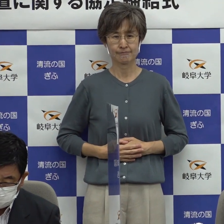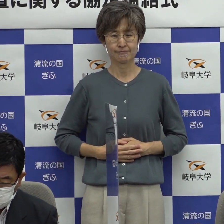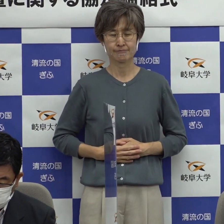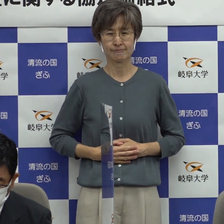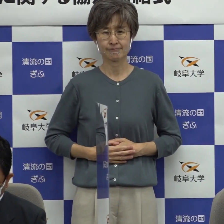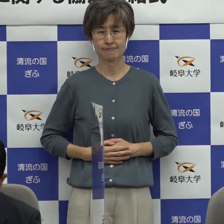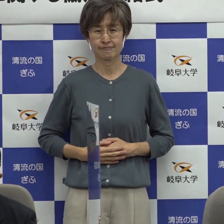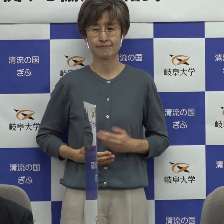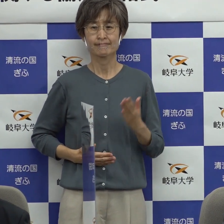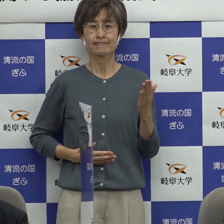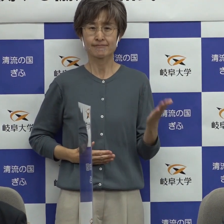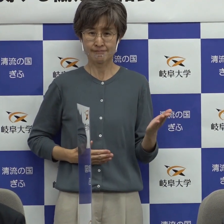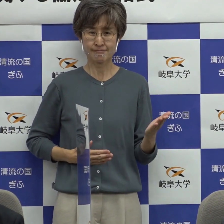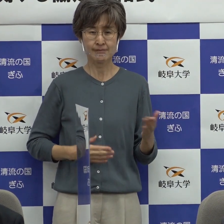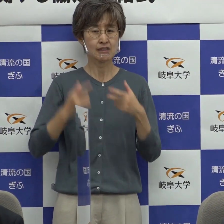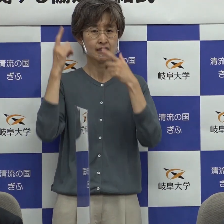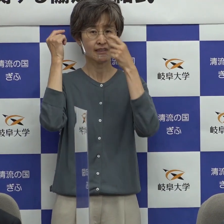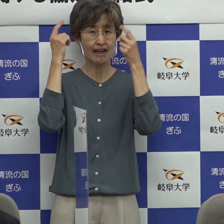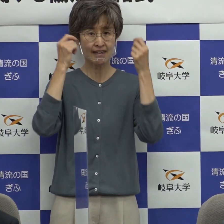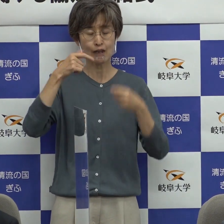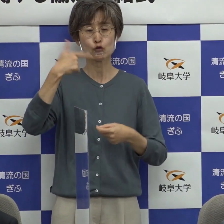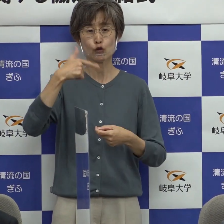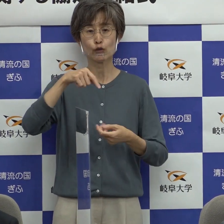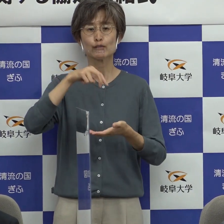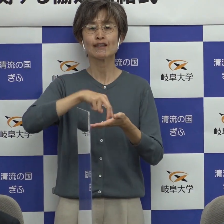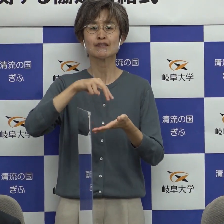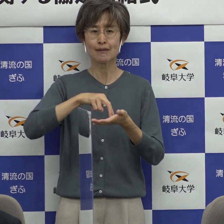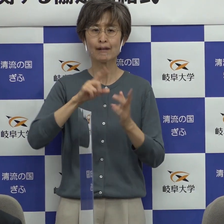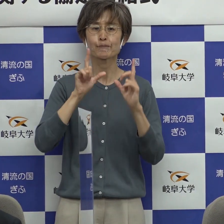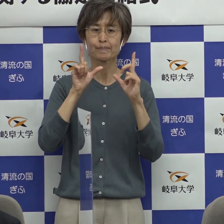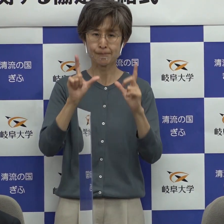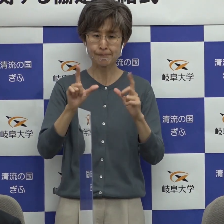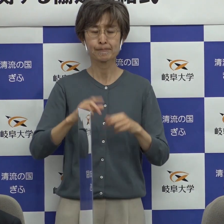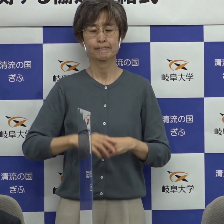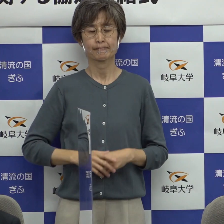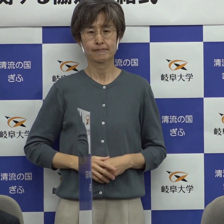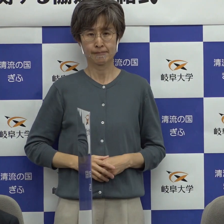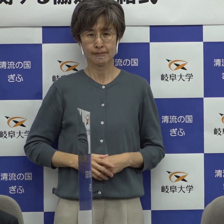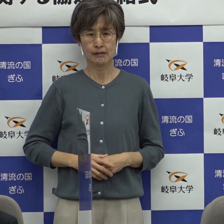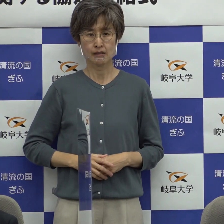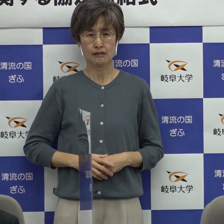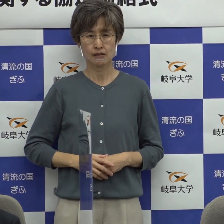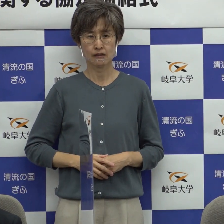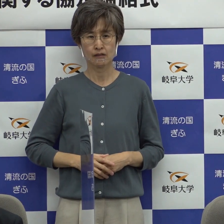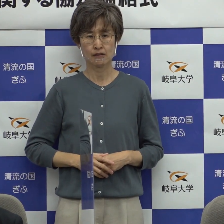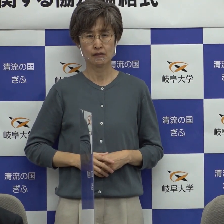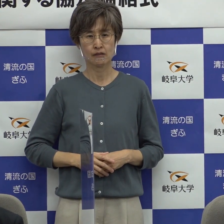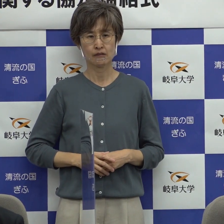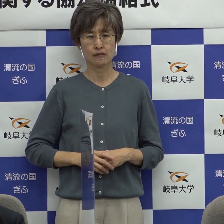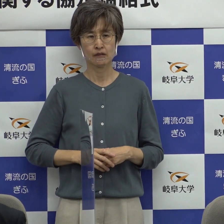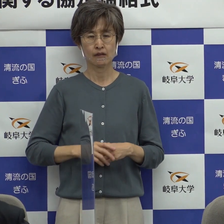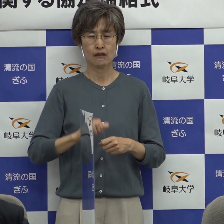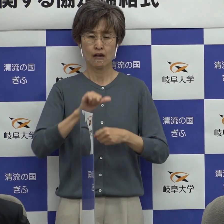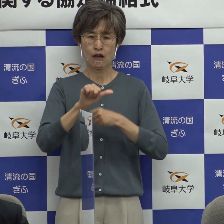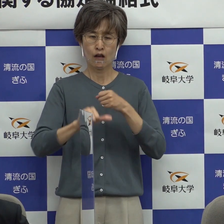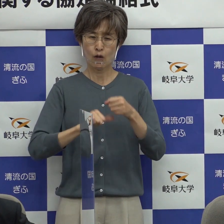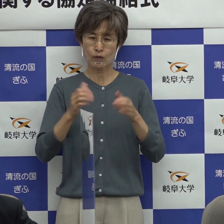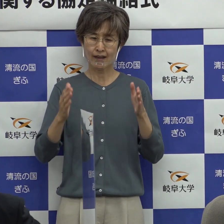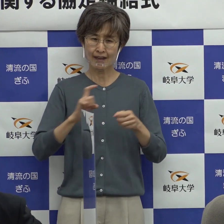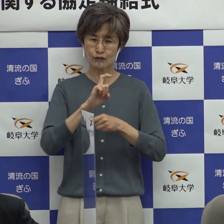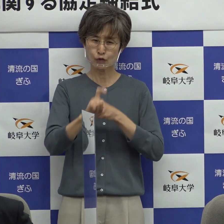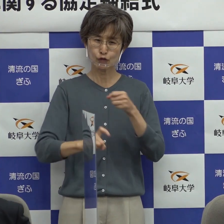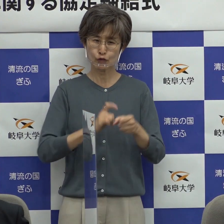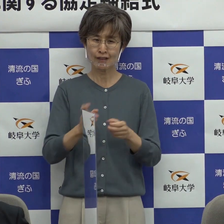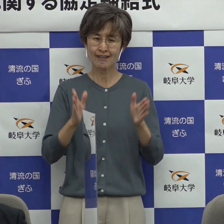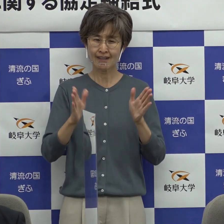はい、それでは大学教育の方から答えさせていただきます。ここ5から10年間の教育の趨勢として、医学